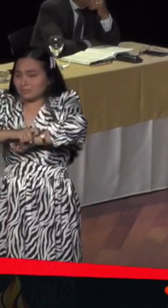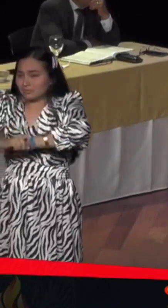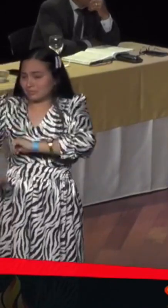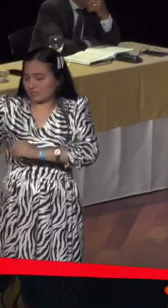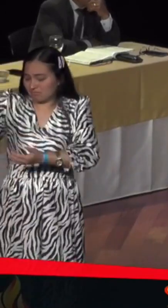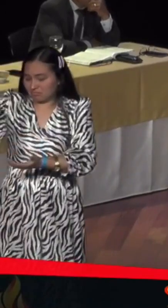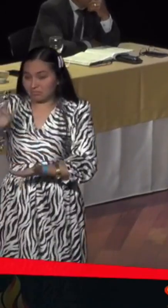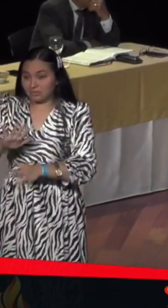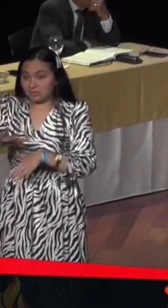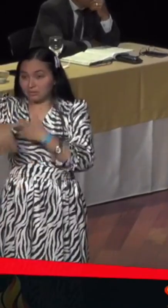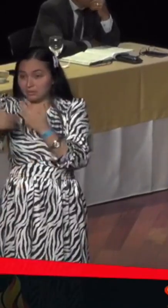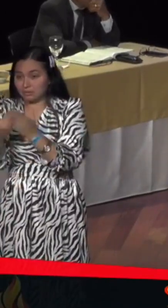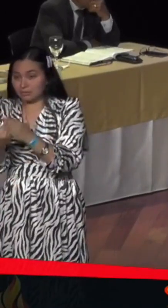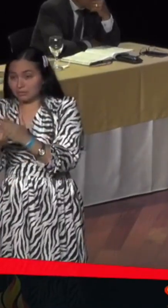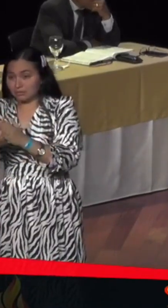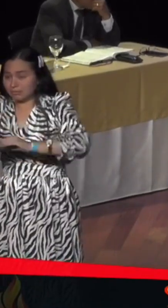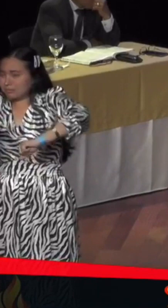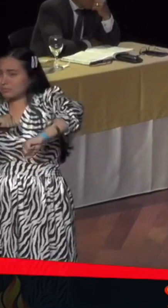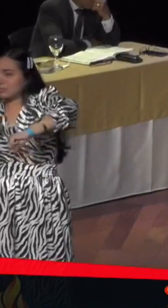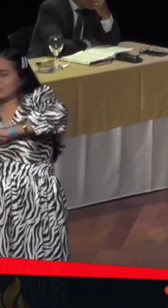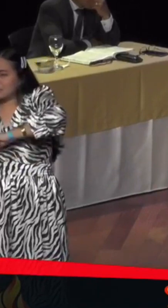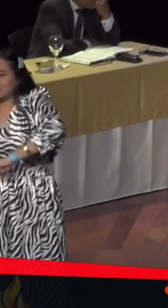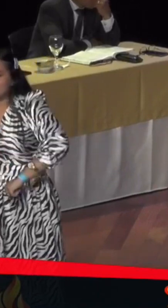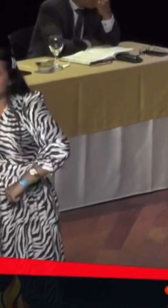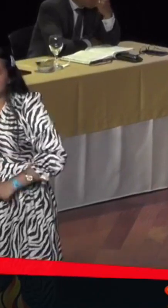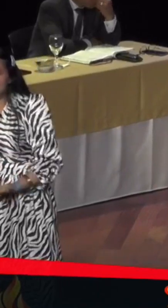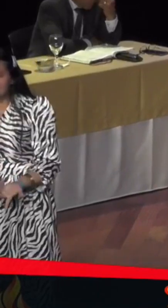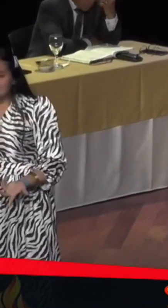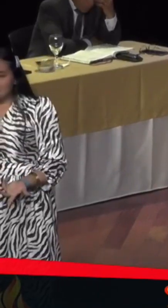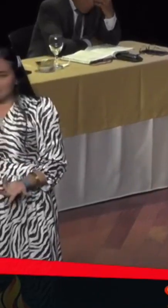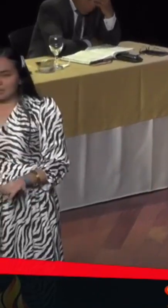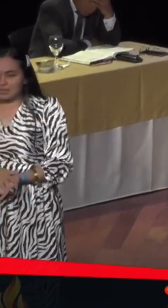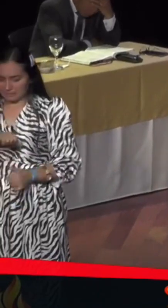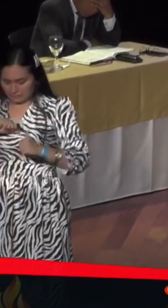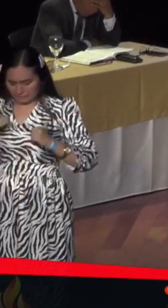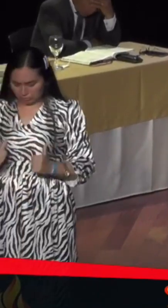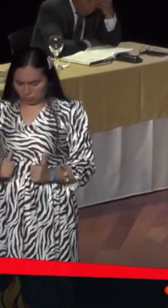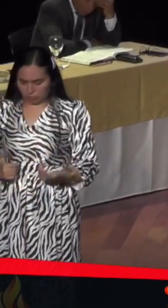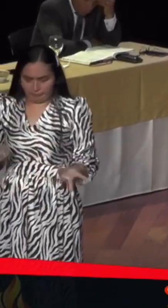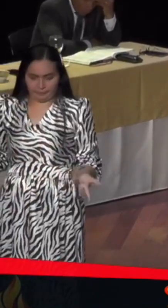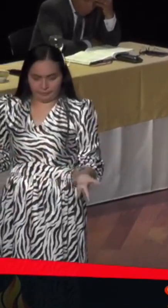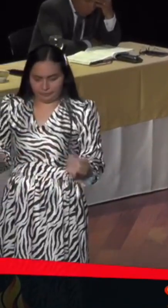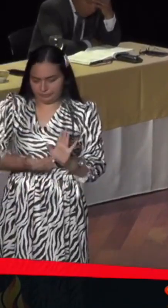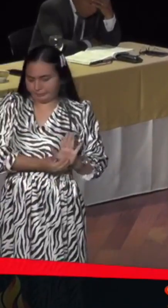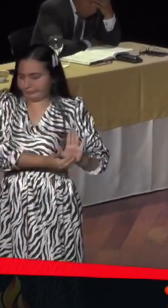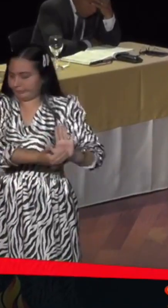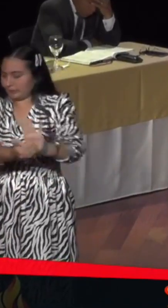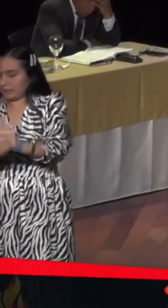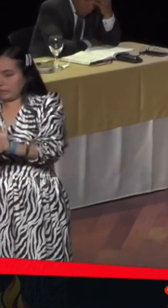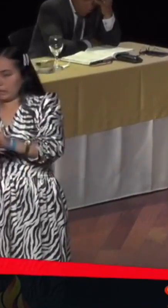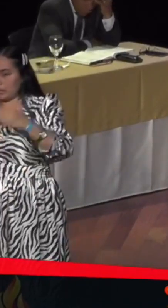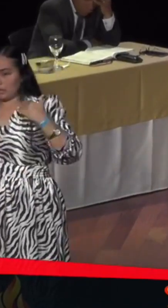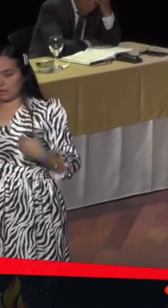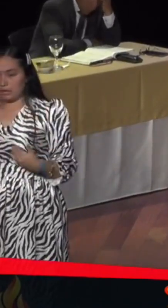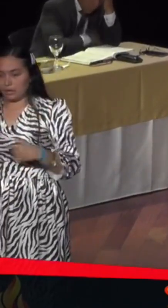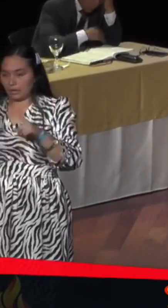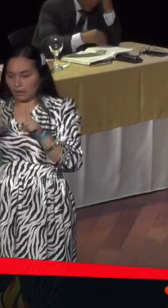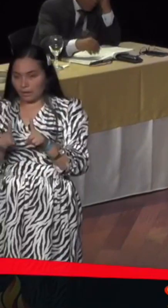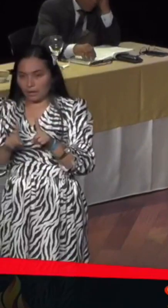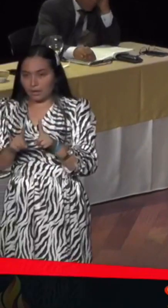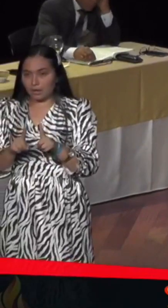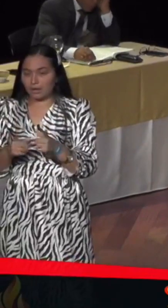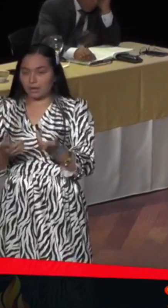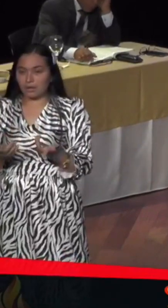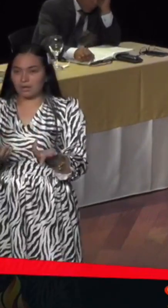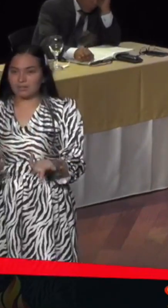volvieron fábricas de mentiras aún siendo sacerdotes. Eran hombres que tenían en poco lo que era la